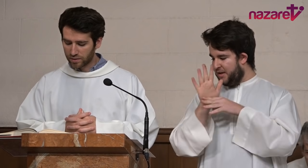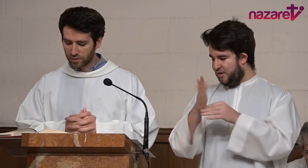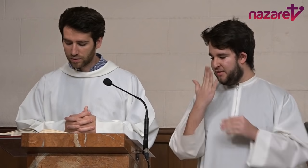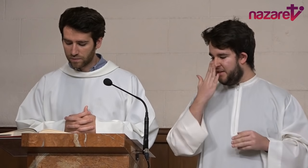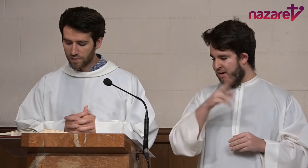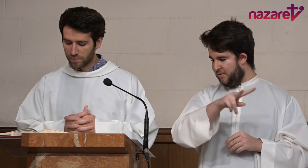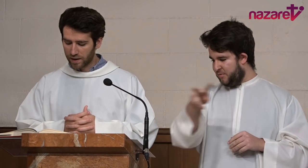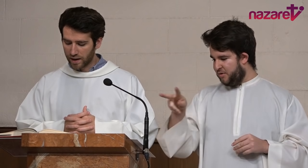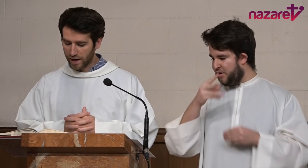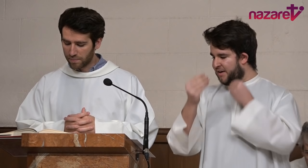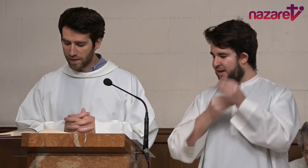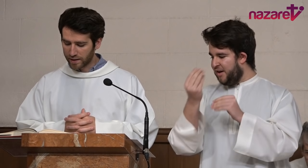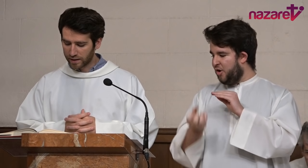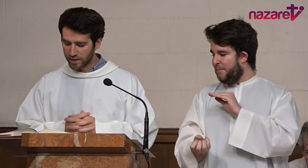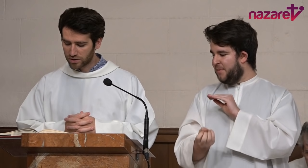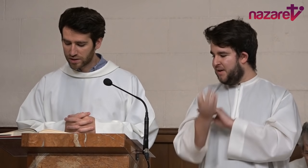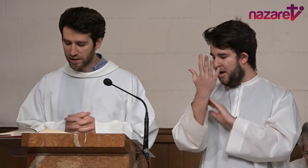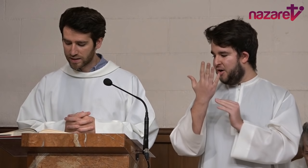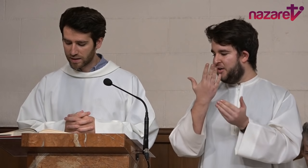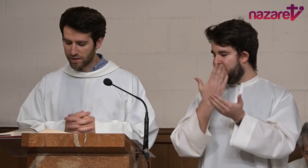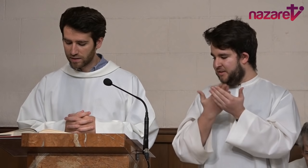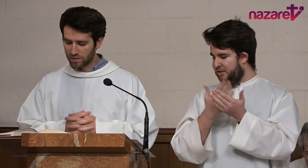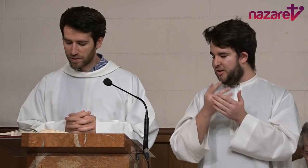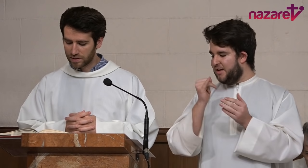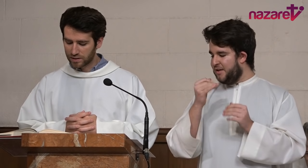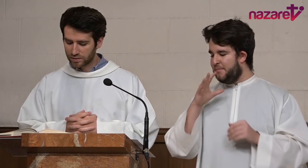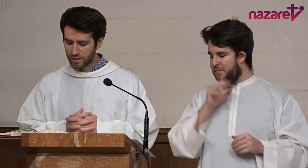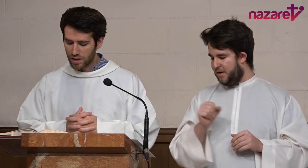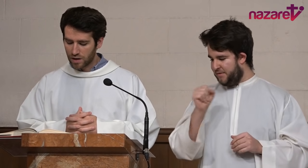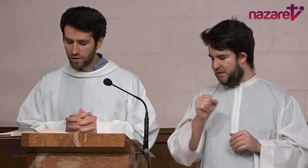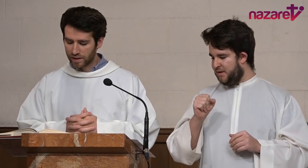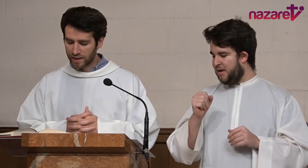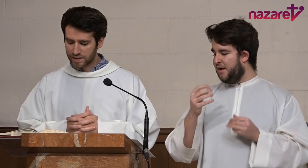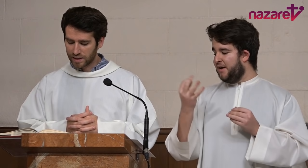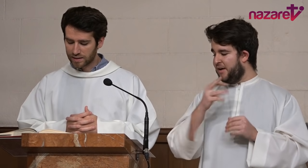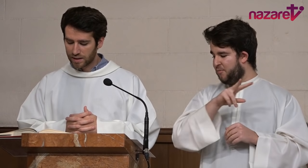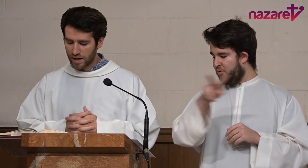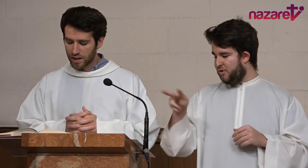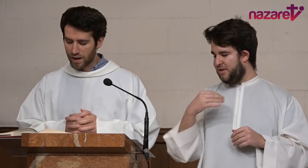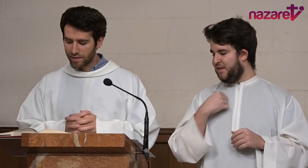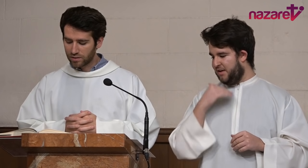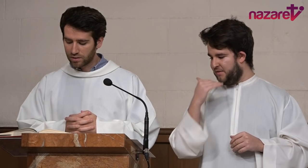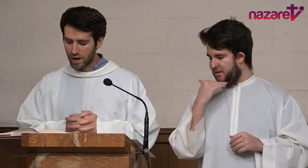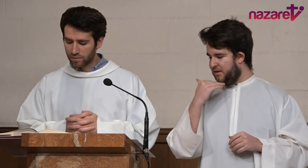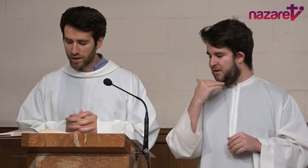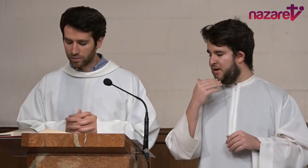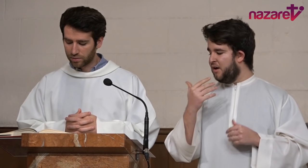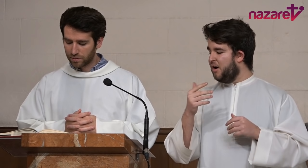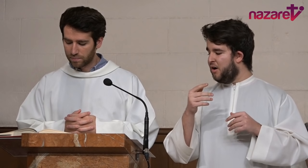entregado conforme el plan que Dios tenía establecido y previsto, lo matasteis, clavándolo a una cruz